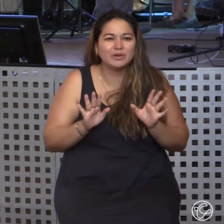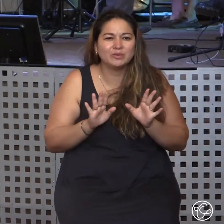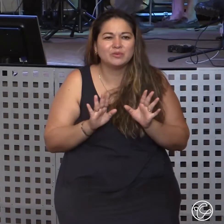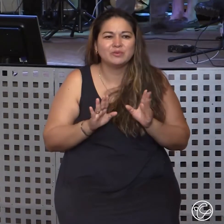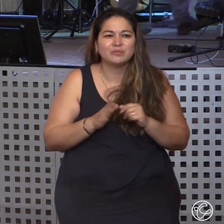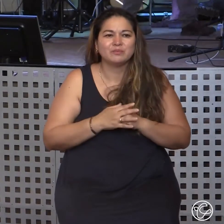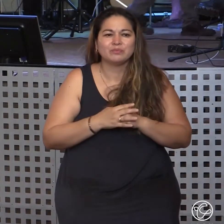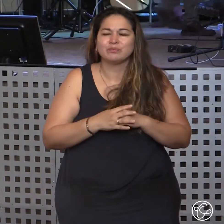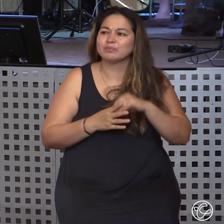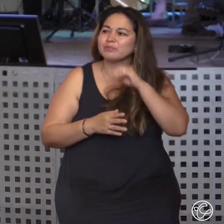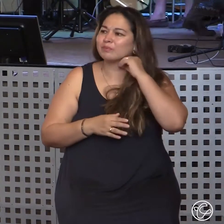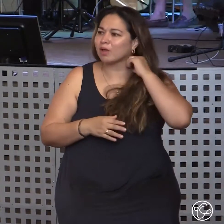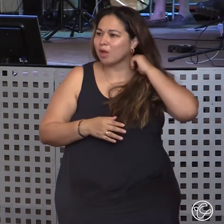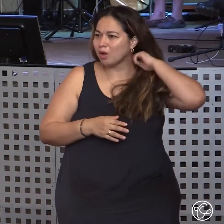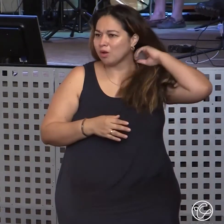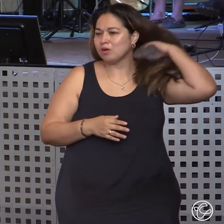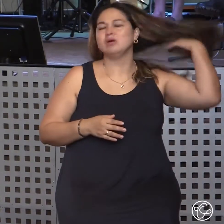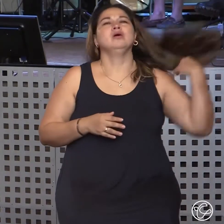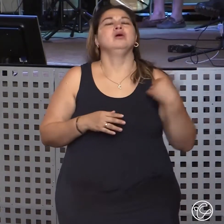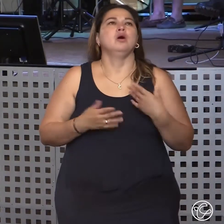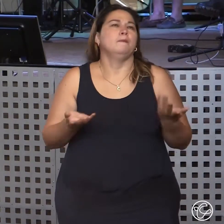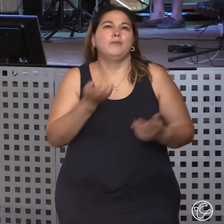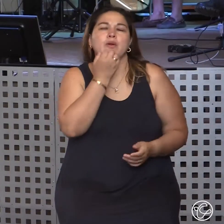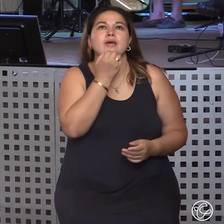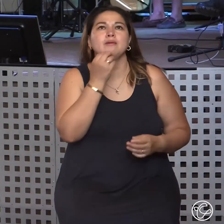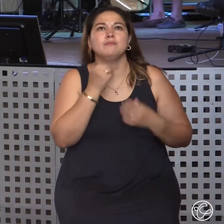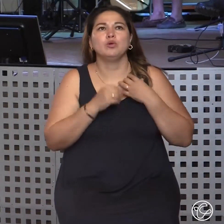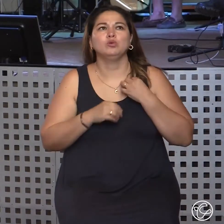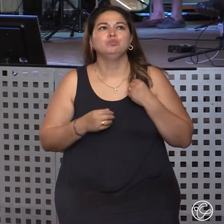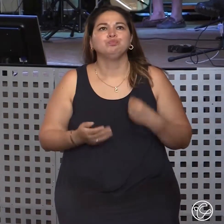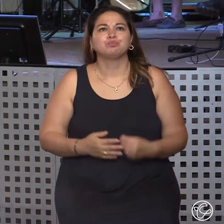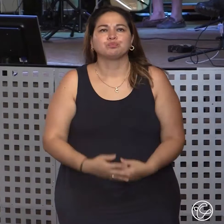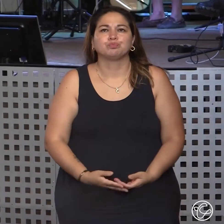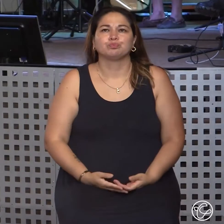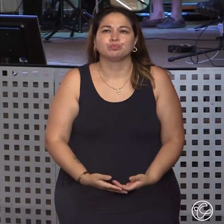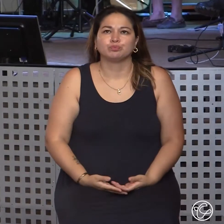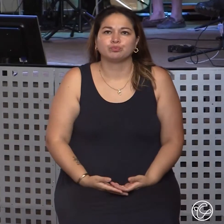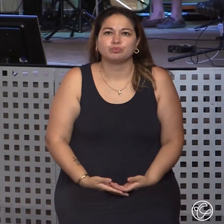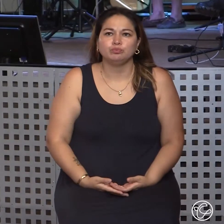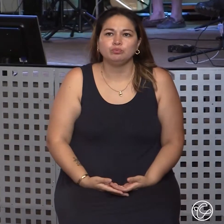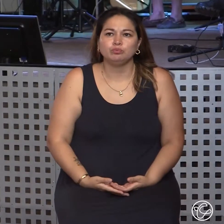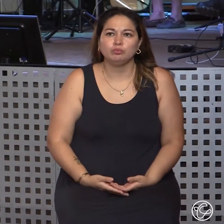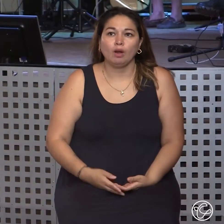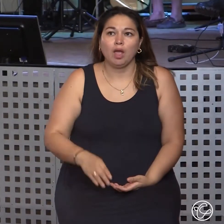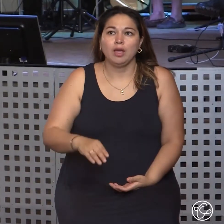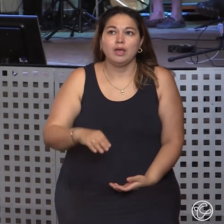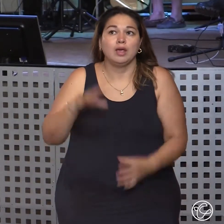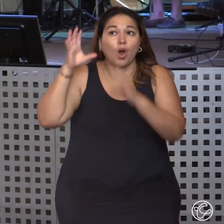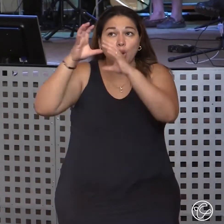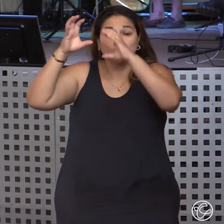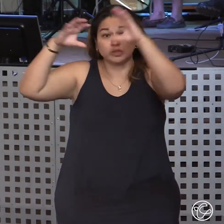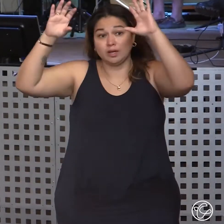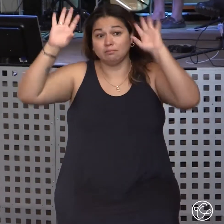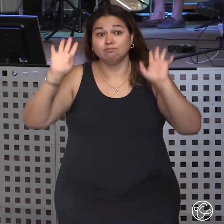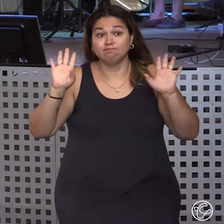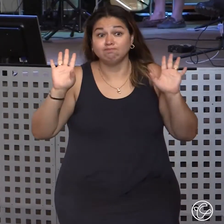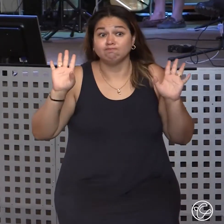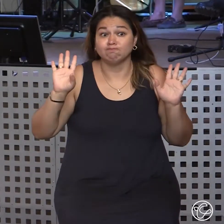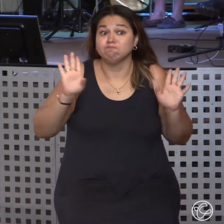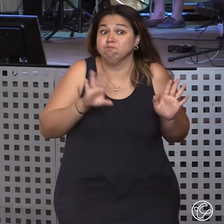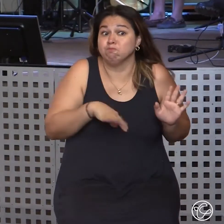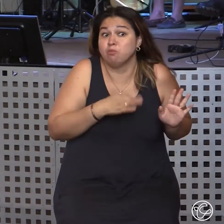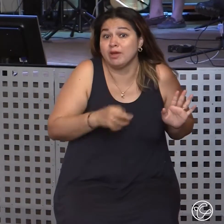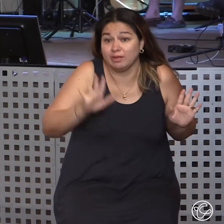él estaría pensando, ¿por qué mi padre no me busca? ¿Por qué mi padre no hace algo? Pero llegado